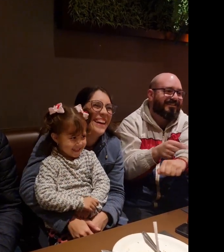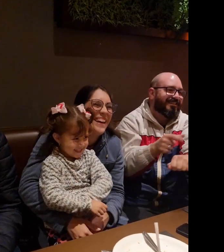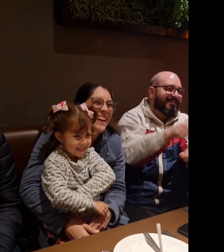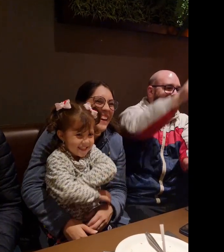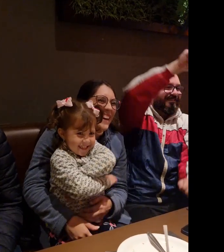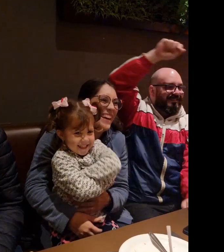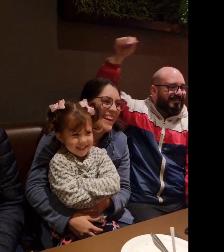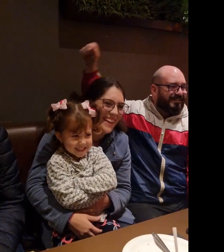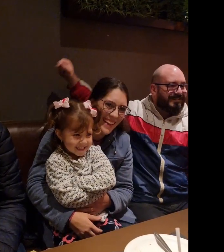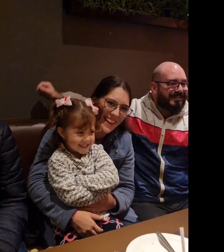É,